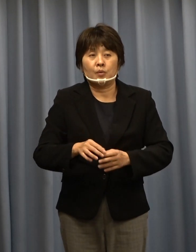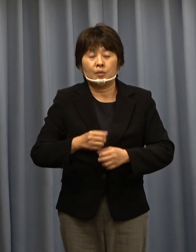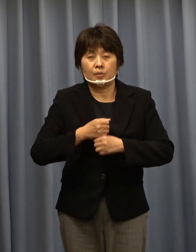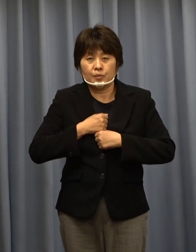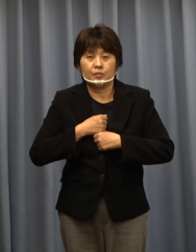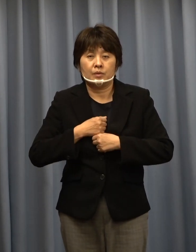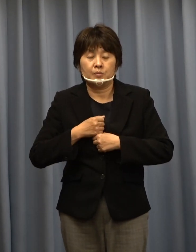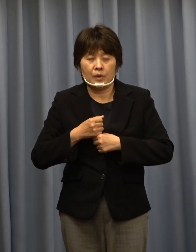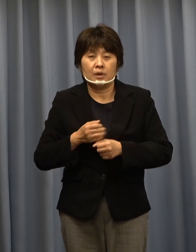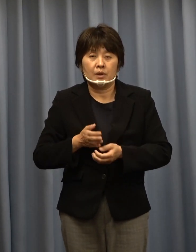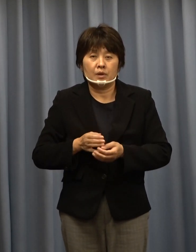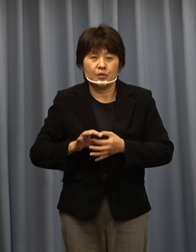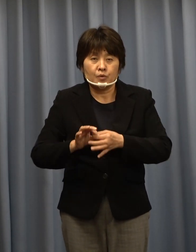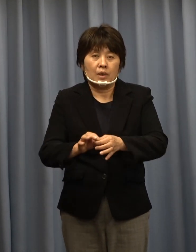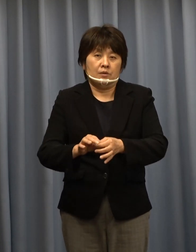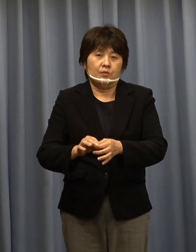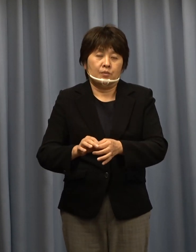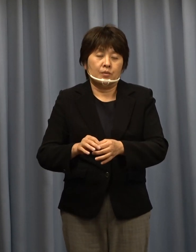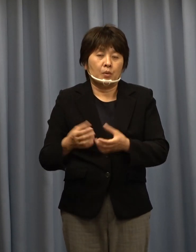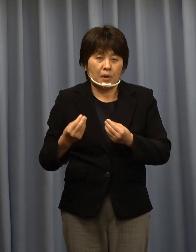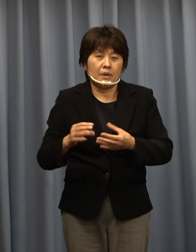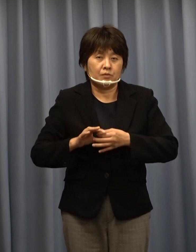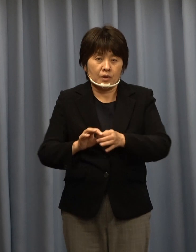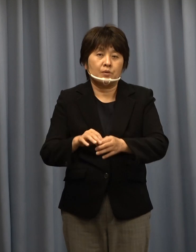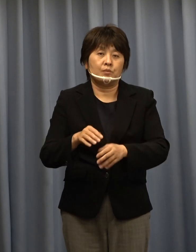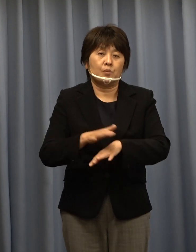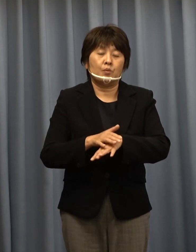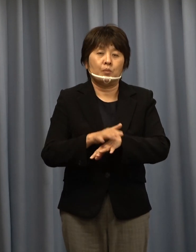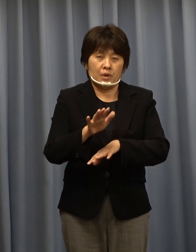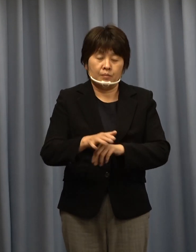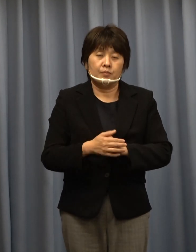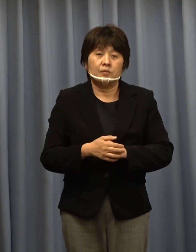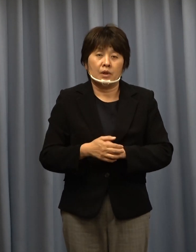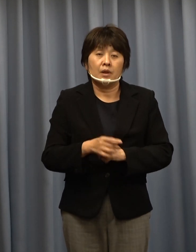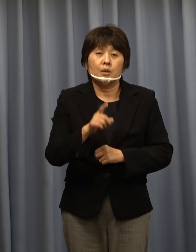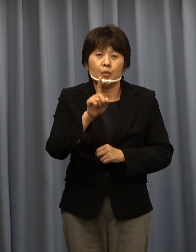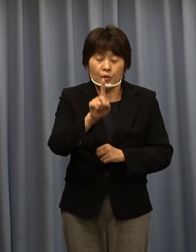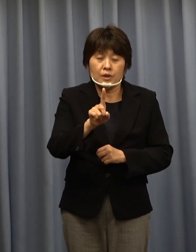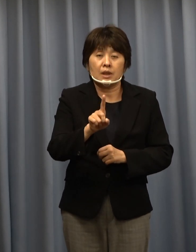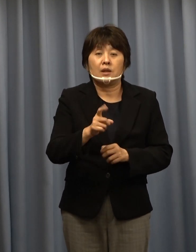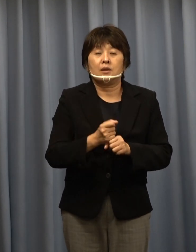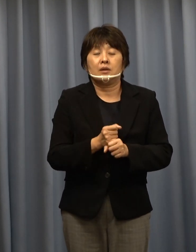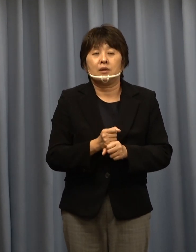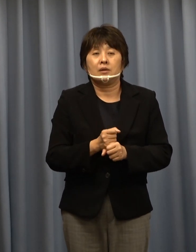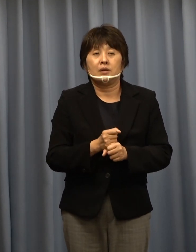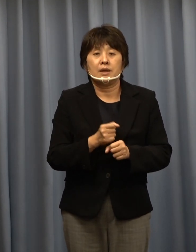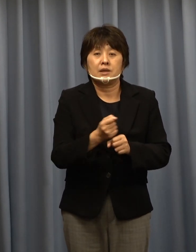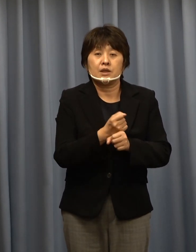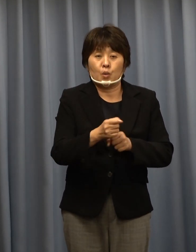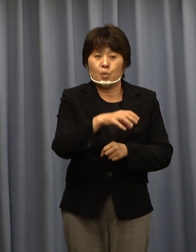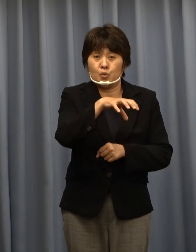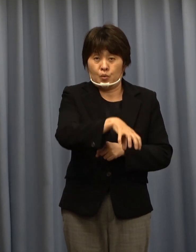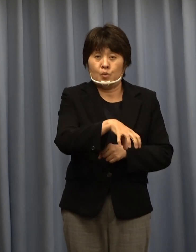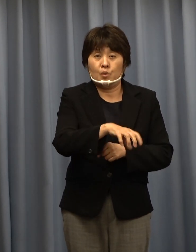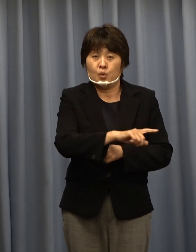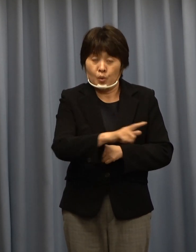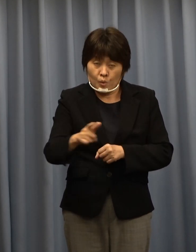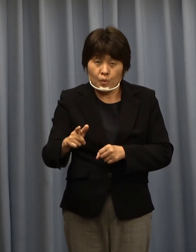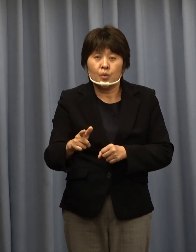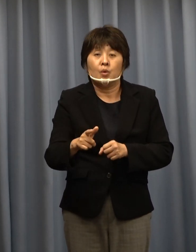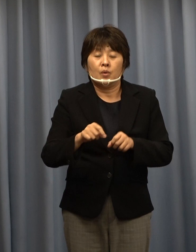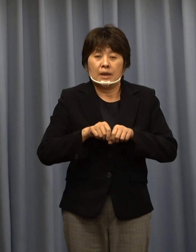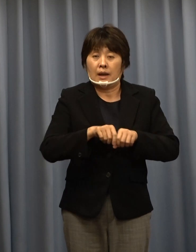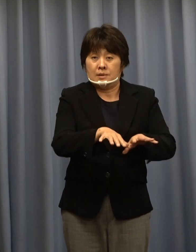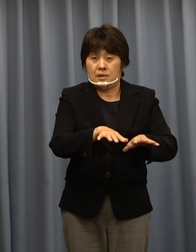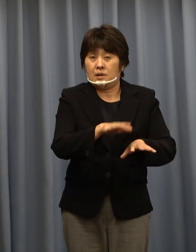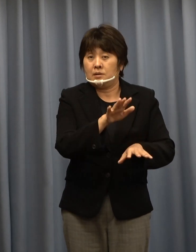況もあるというようなお話が出たところでございます。もう一点、今授業場等での感染のお話を